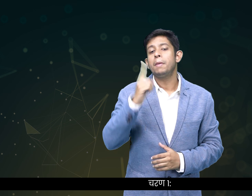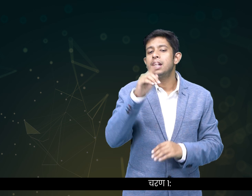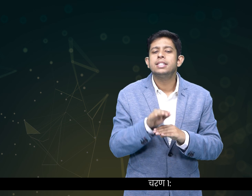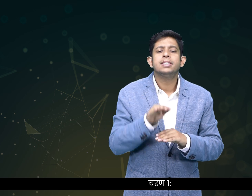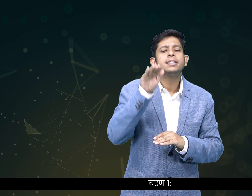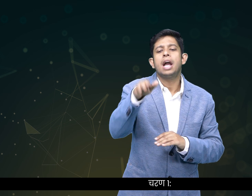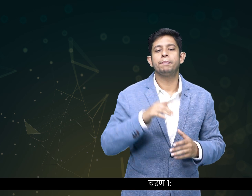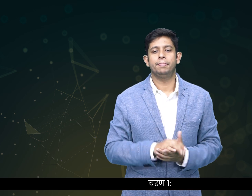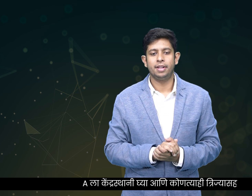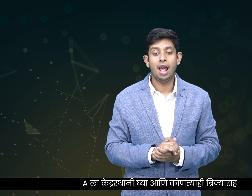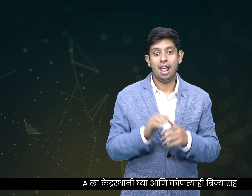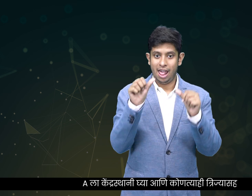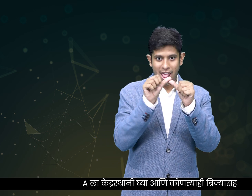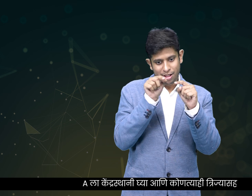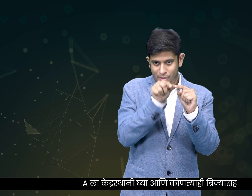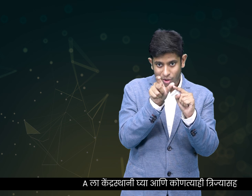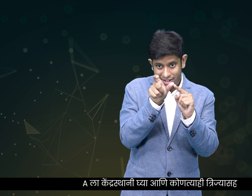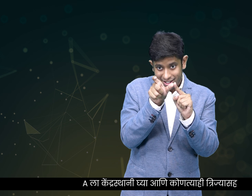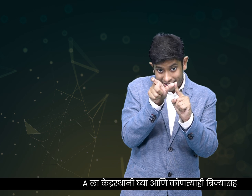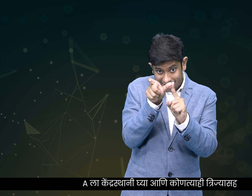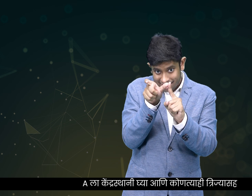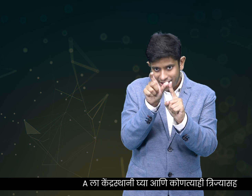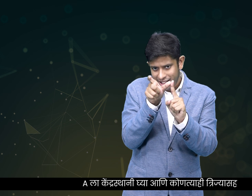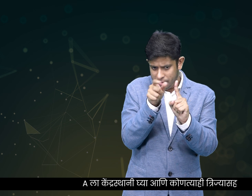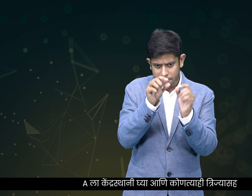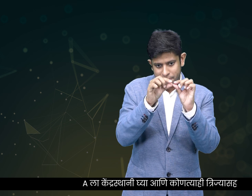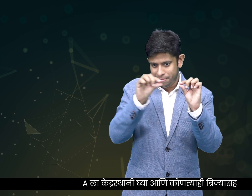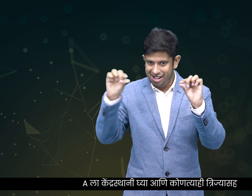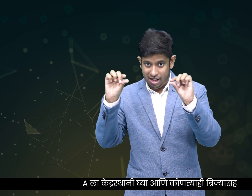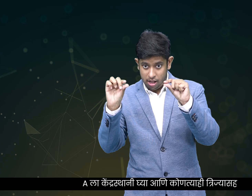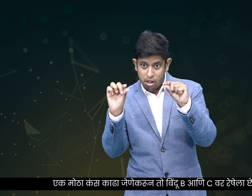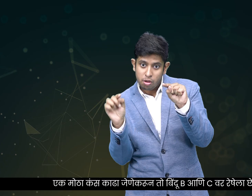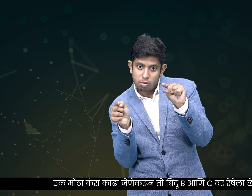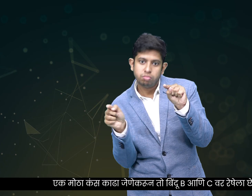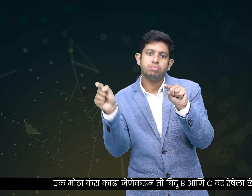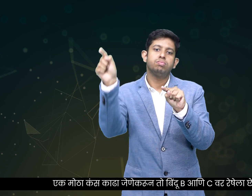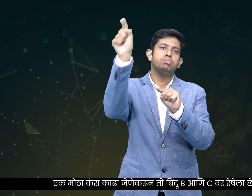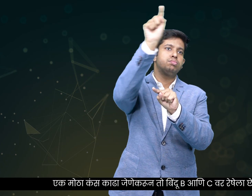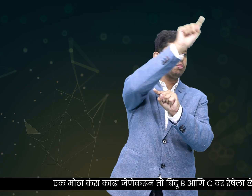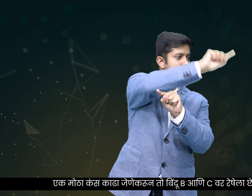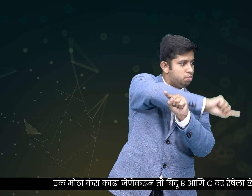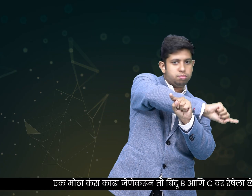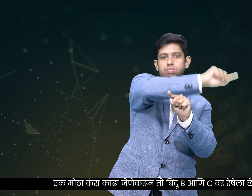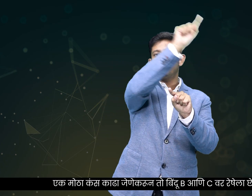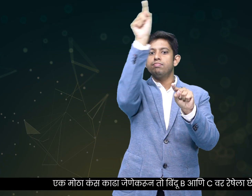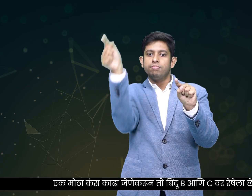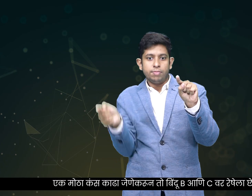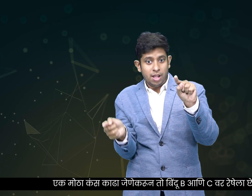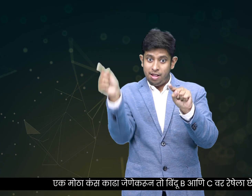चरण 1, A ला केंद्रस्थानी घ्या आणि कोणत्याही त्रिज्यासह एक मोठा कंस काढा जेणेकरून तो बिंदू B